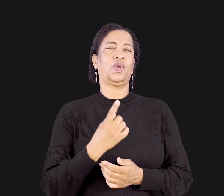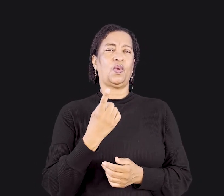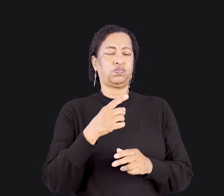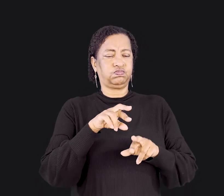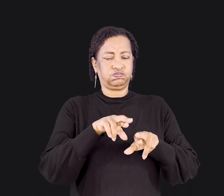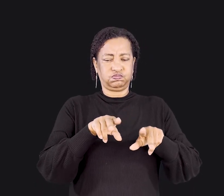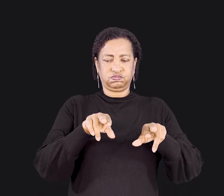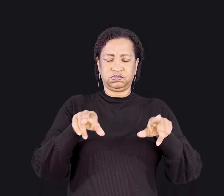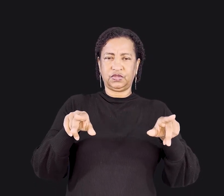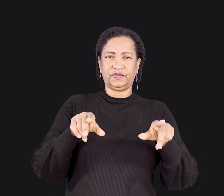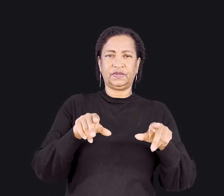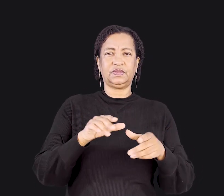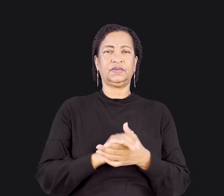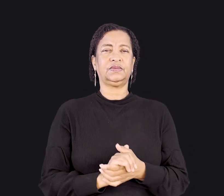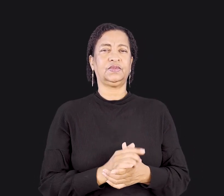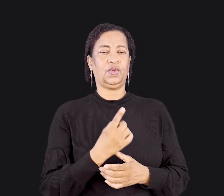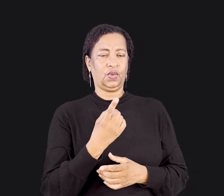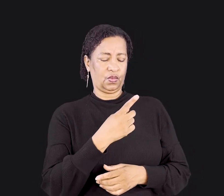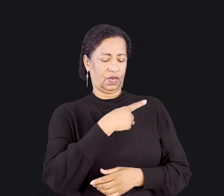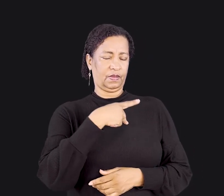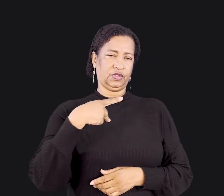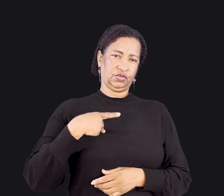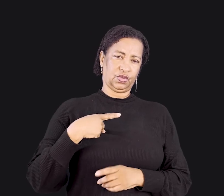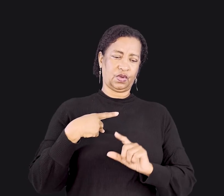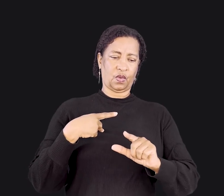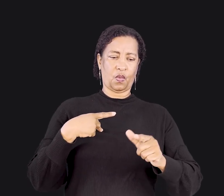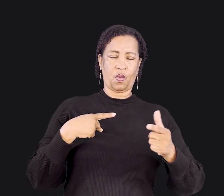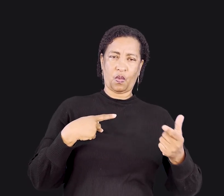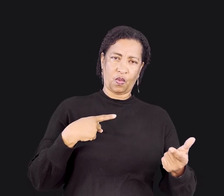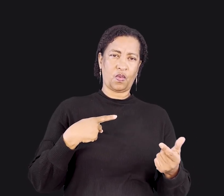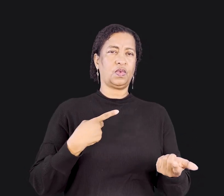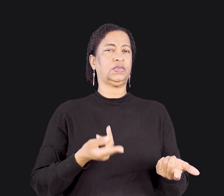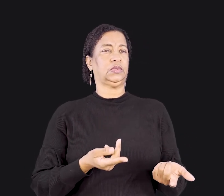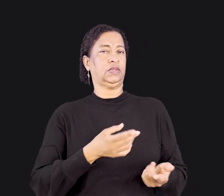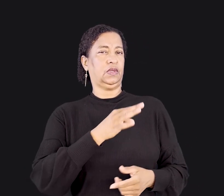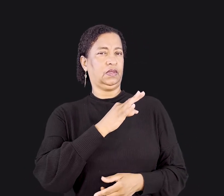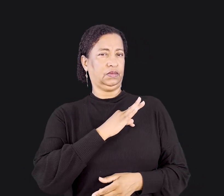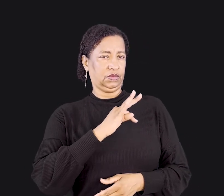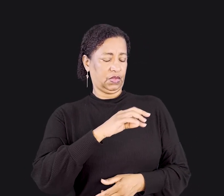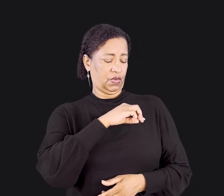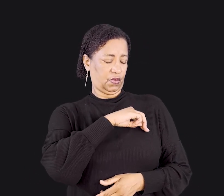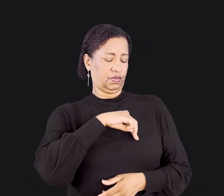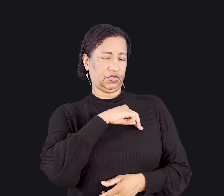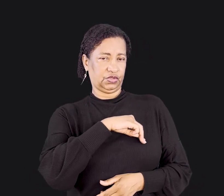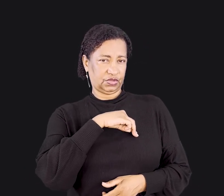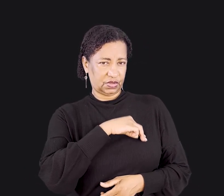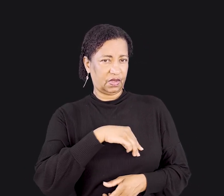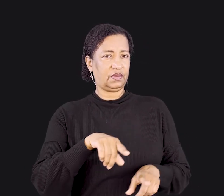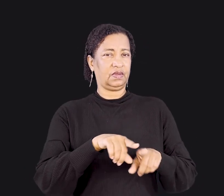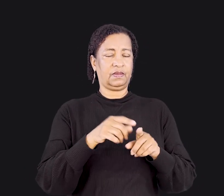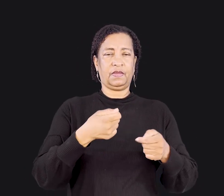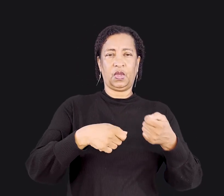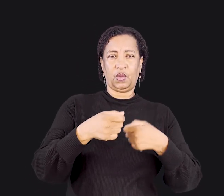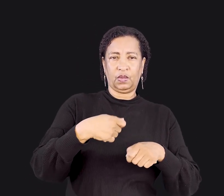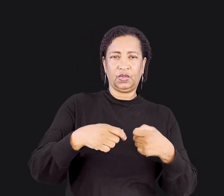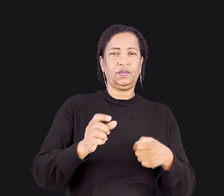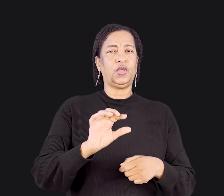Uma é diferente da outra. Uma é pastoral, outras cartas abordam o ministério e a mordomia, outras